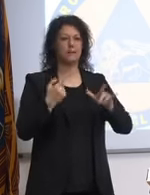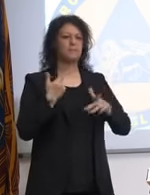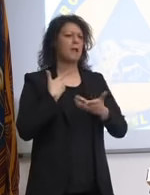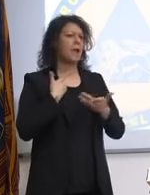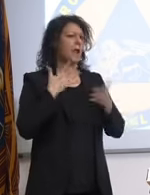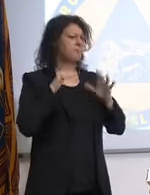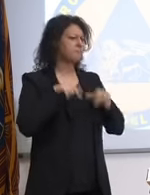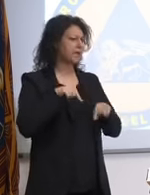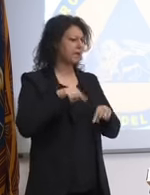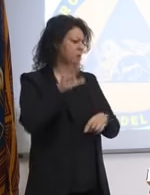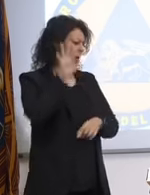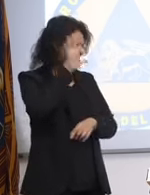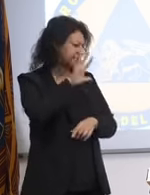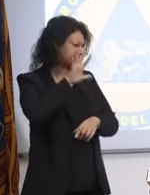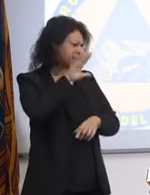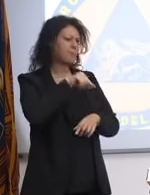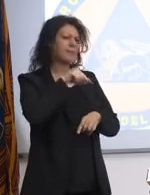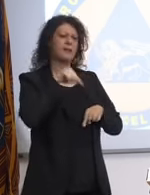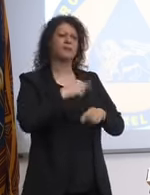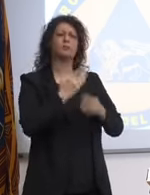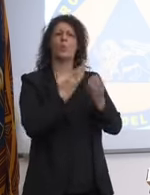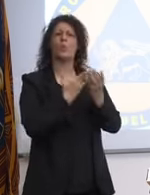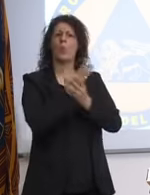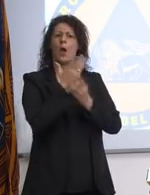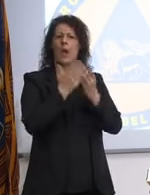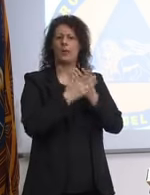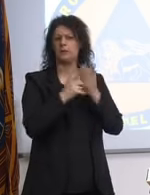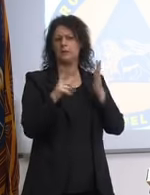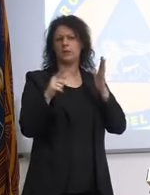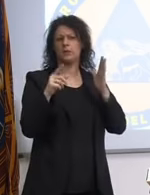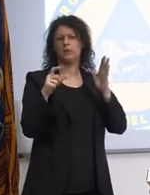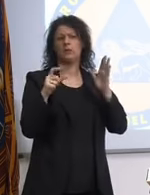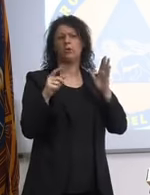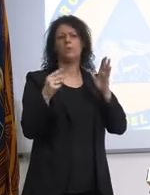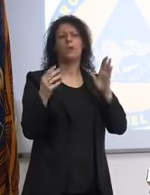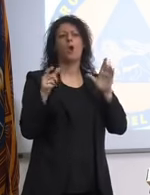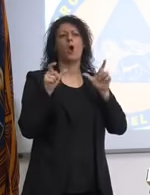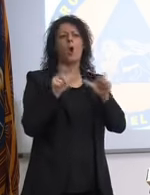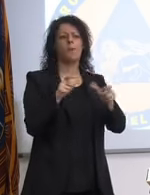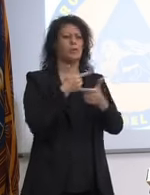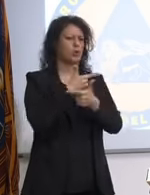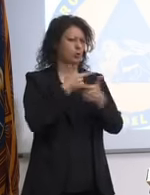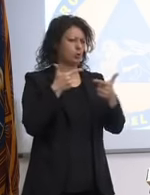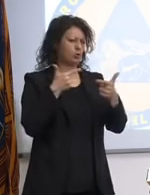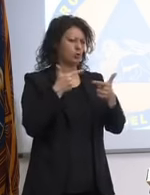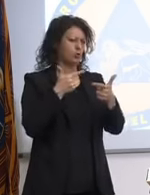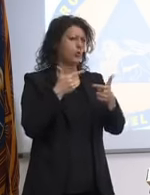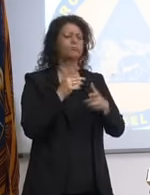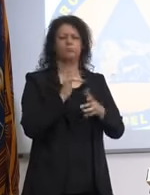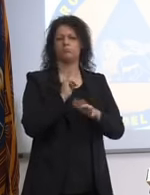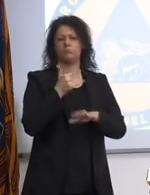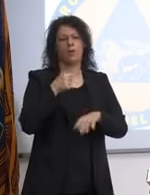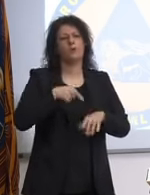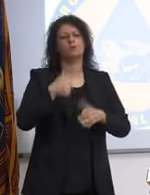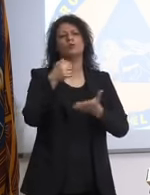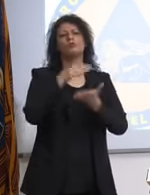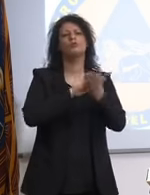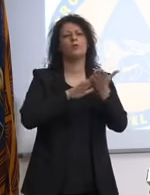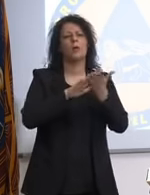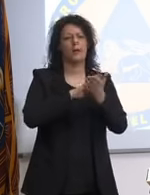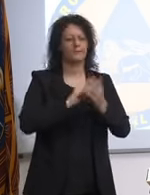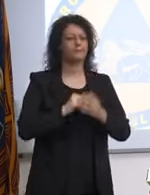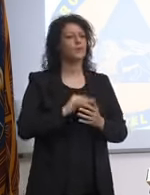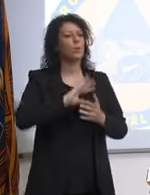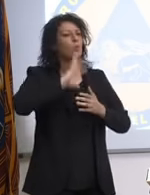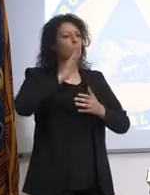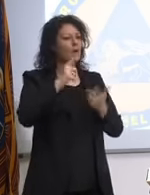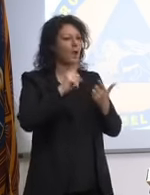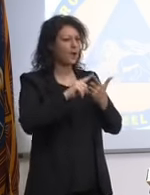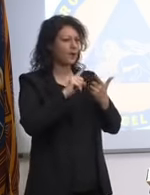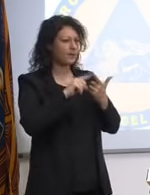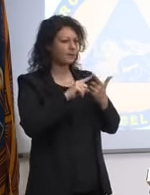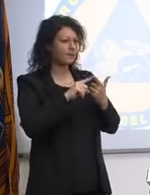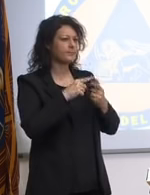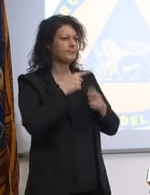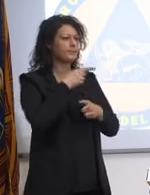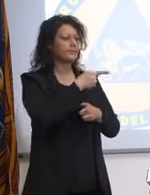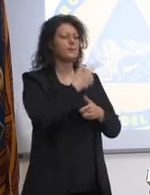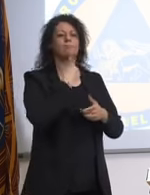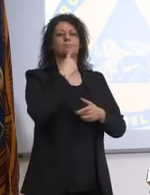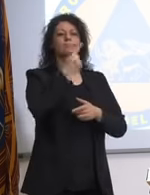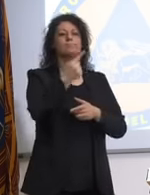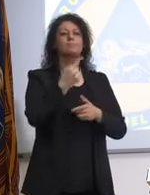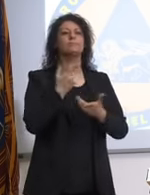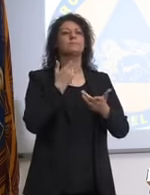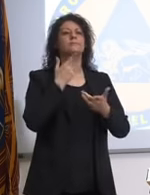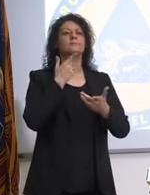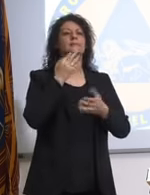ormai superati dal genere. L'igienizzazione delle mani. L'altra cosa, le chiedono, quando dà delle indicazioni pratiche,